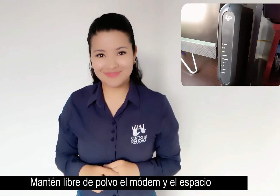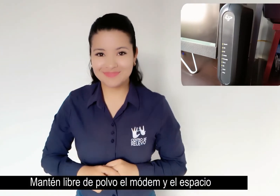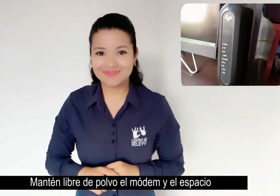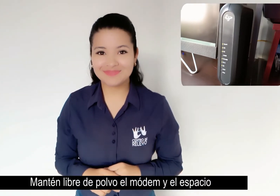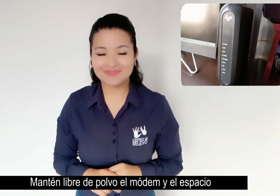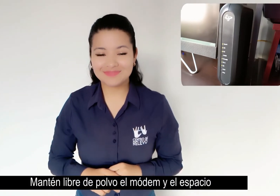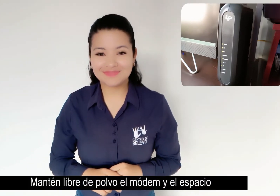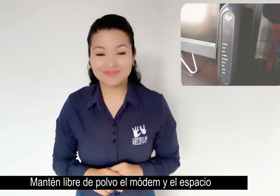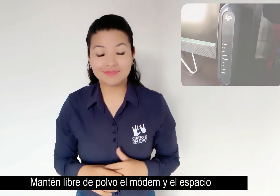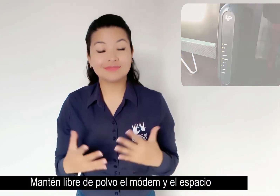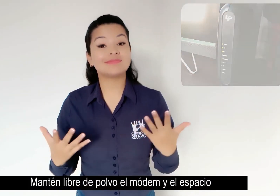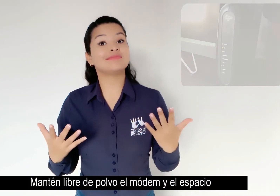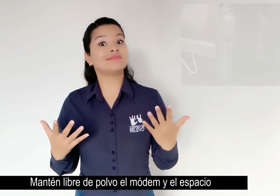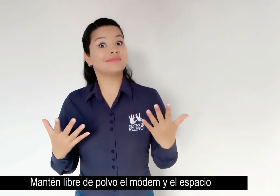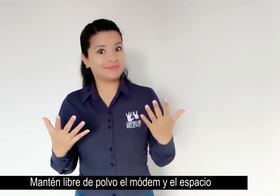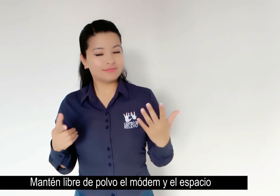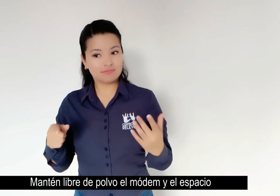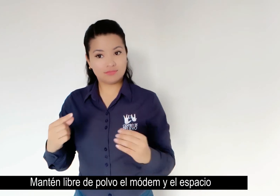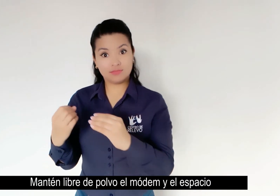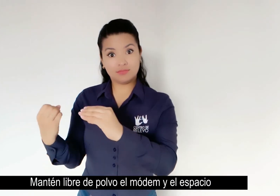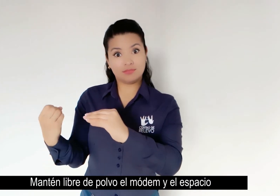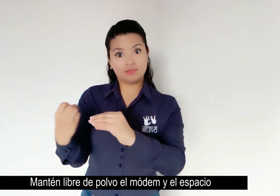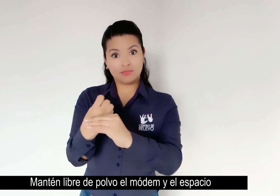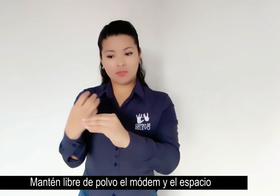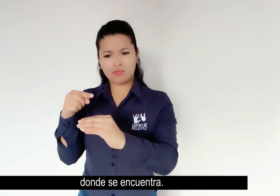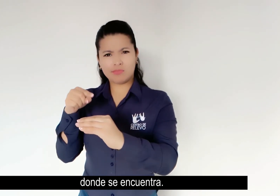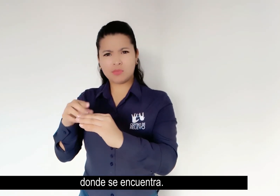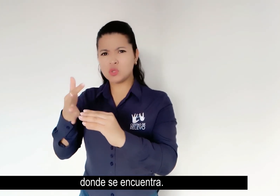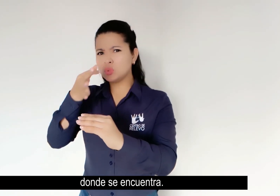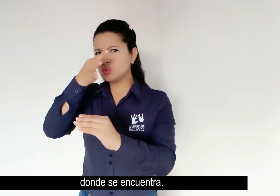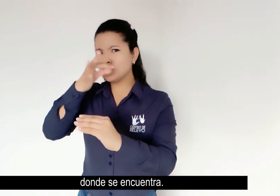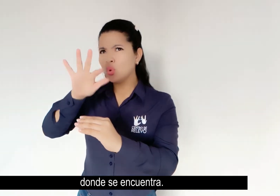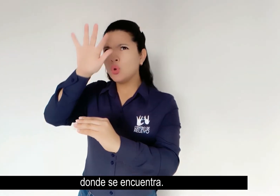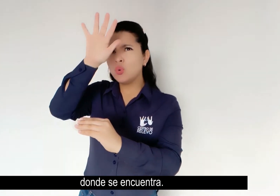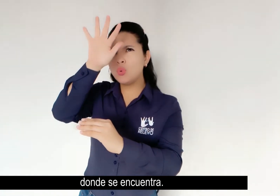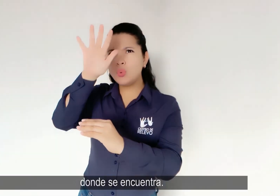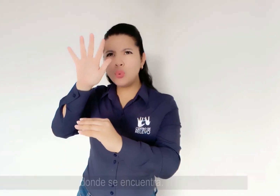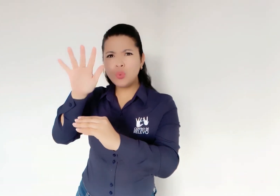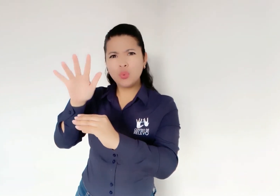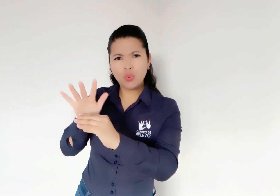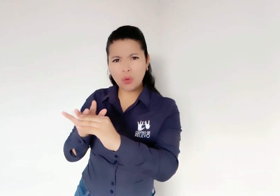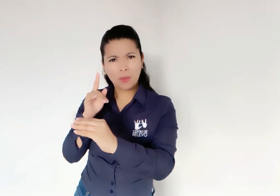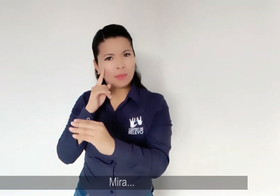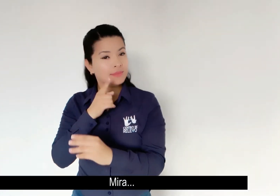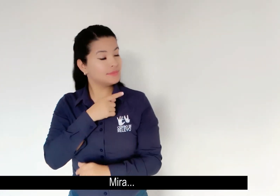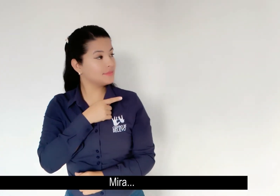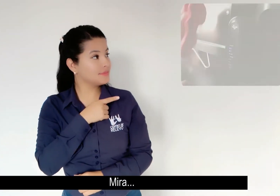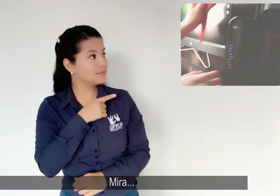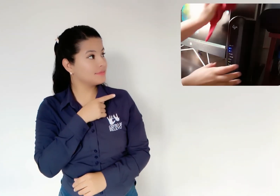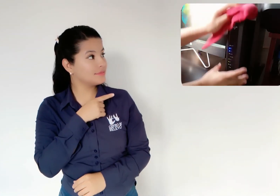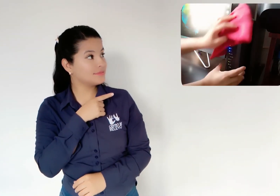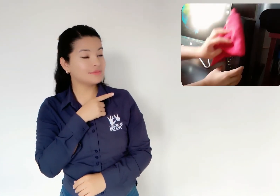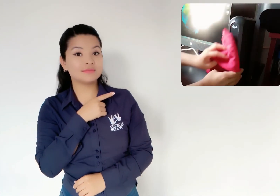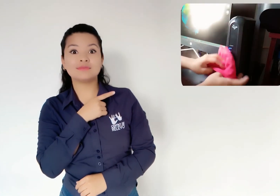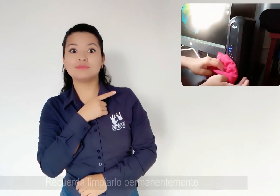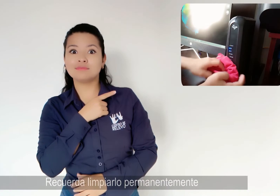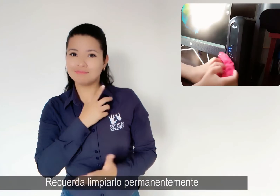Mantén libre de polvo el módem y el espacio donde se encuentran. Mira.